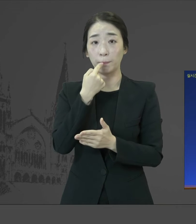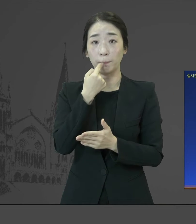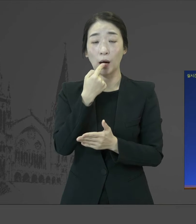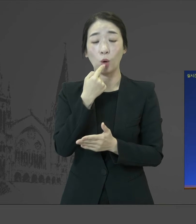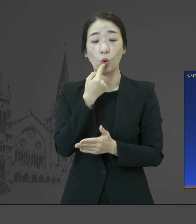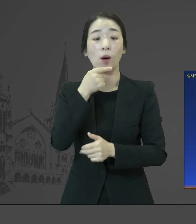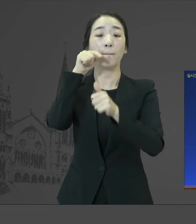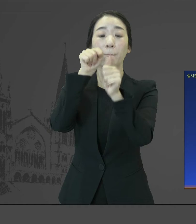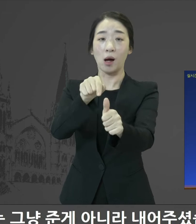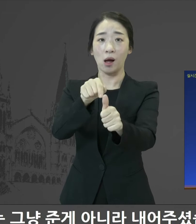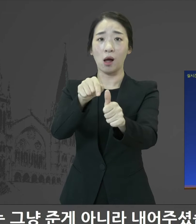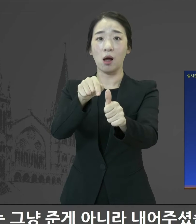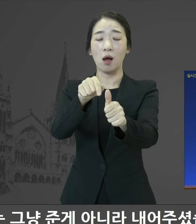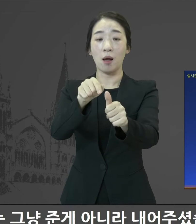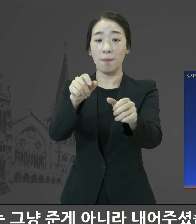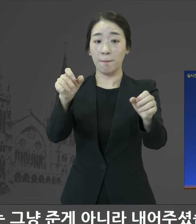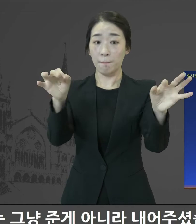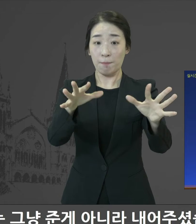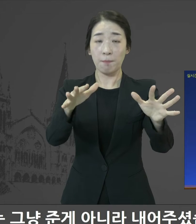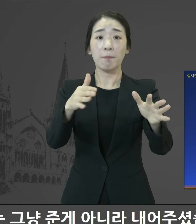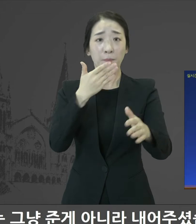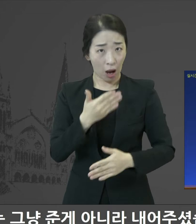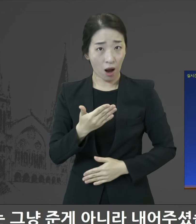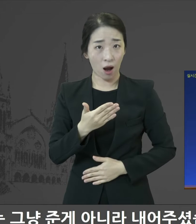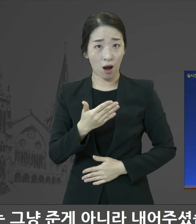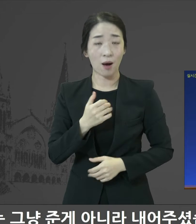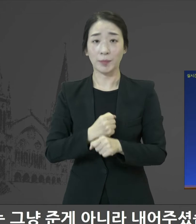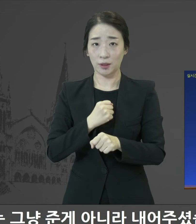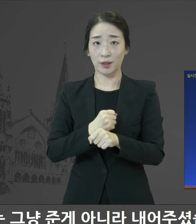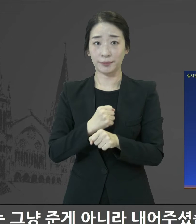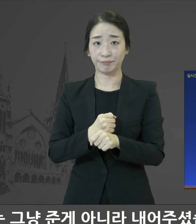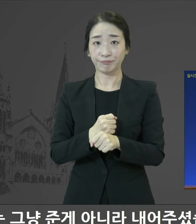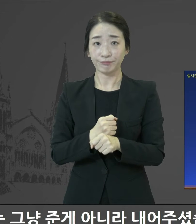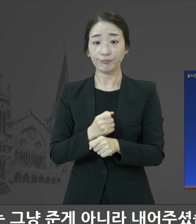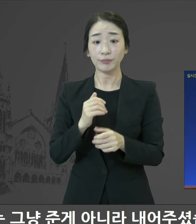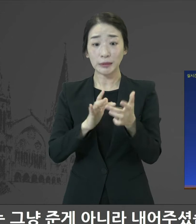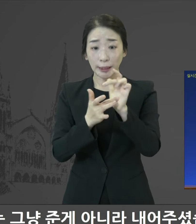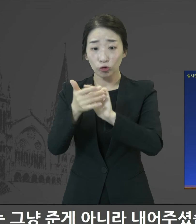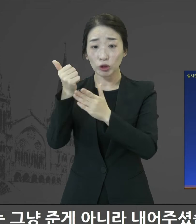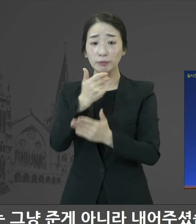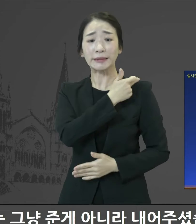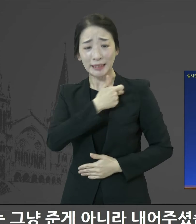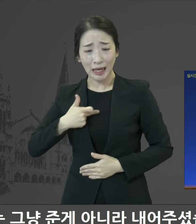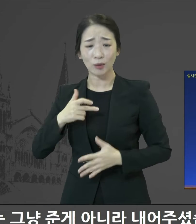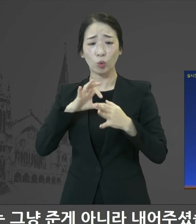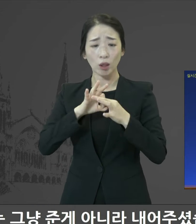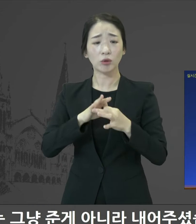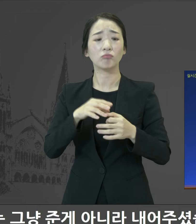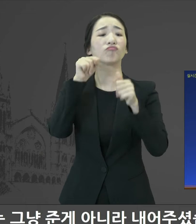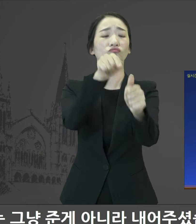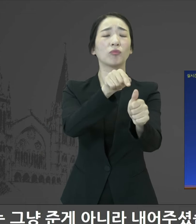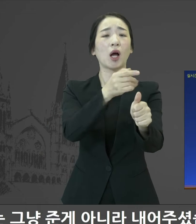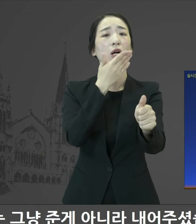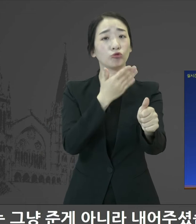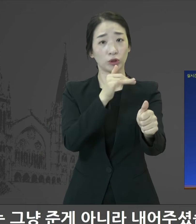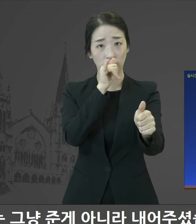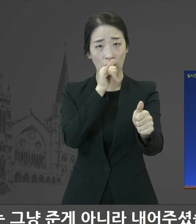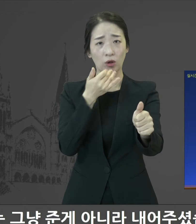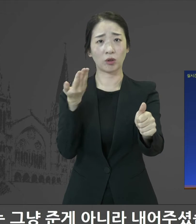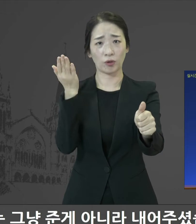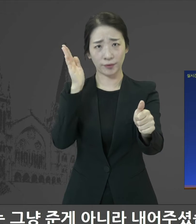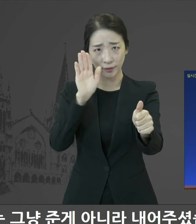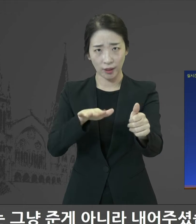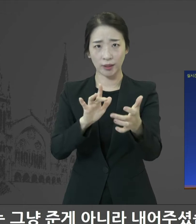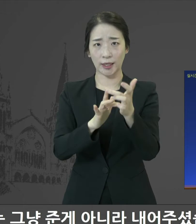거죠. 천사를 시킬 수도 있고요, 부하들을 시킬 수도 있었을 겁니다. 그런데 친히 자신을